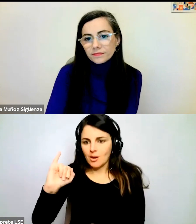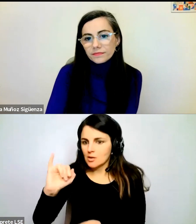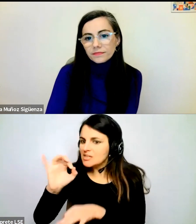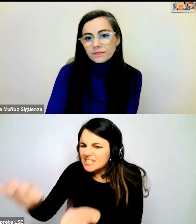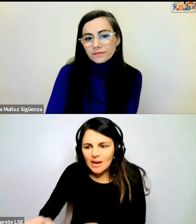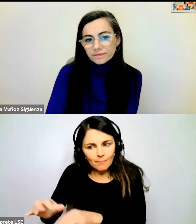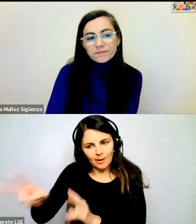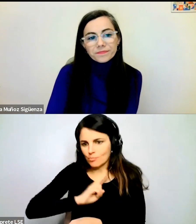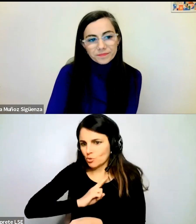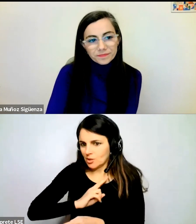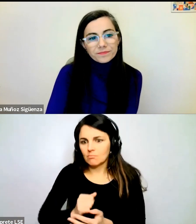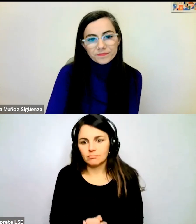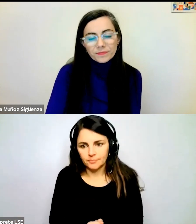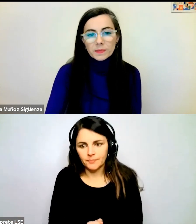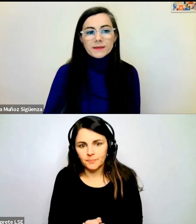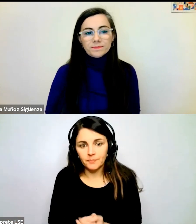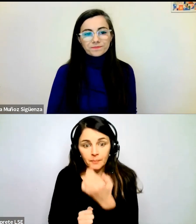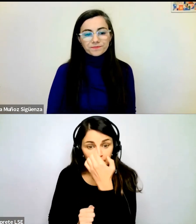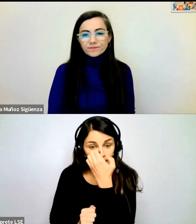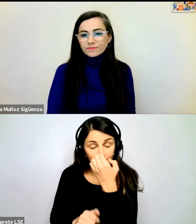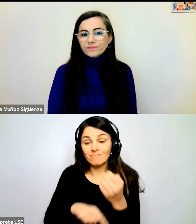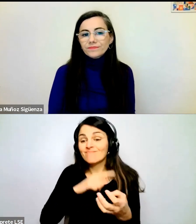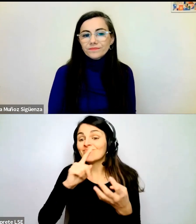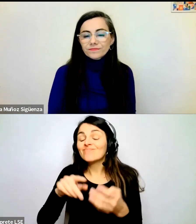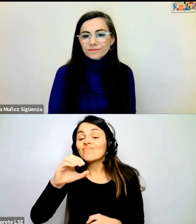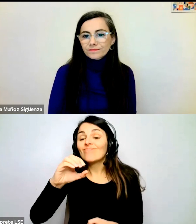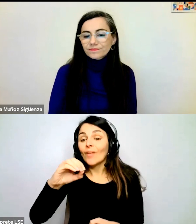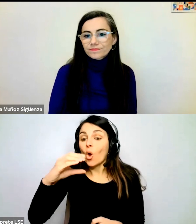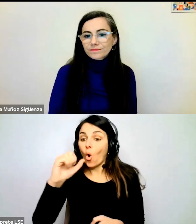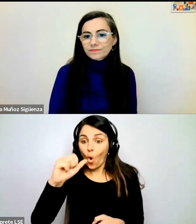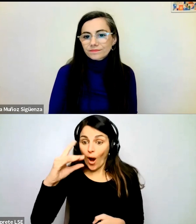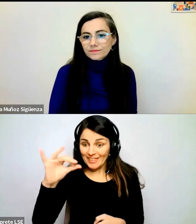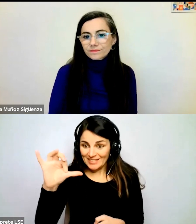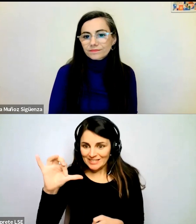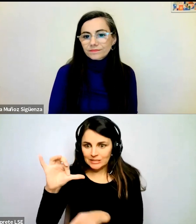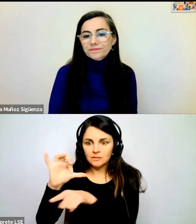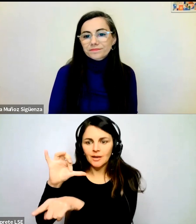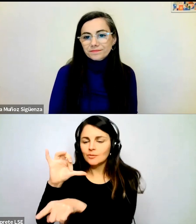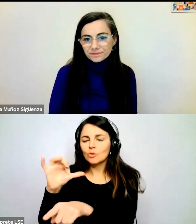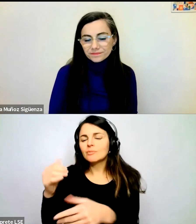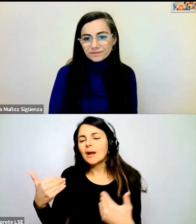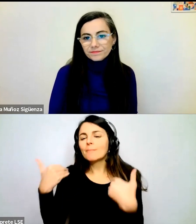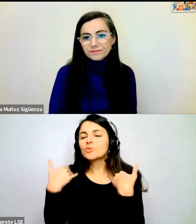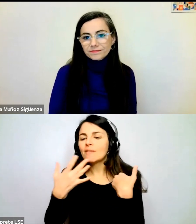su parte. La OADIS, que es la Oficina de Atención a la Discapacidad, que depende del Ministerio